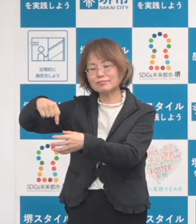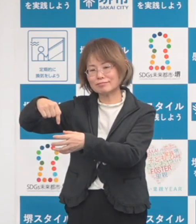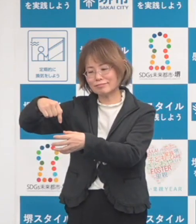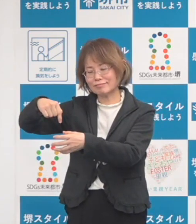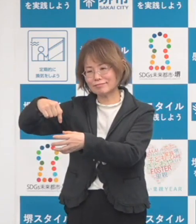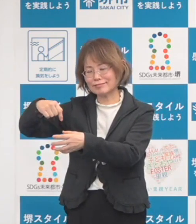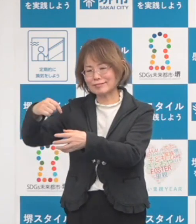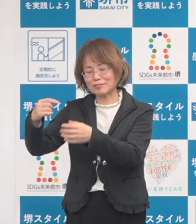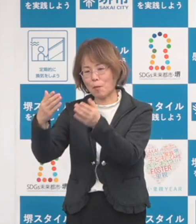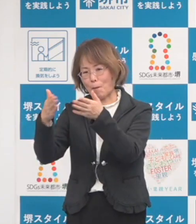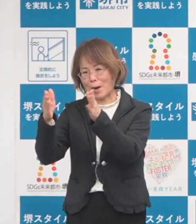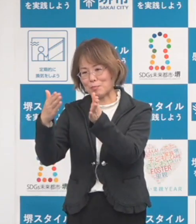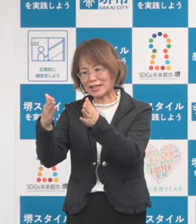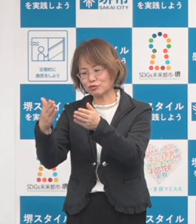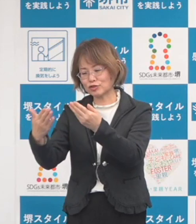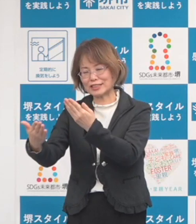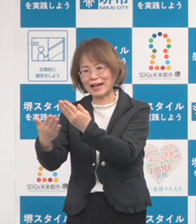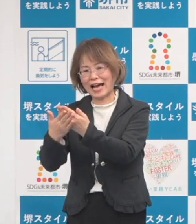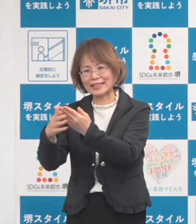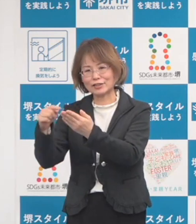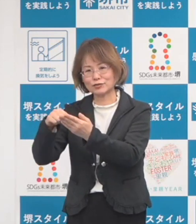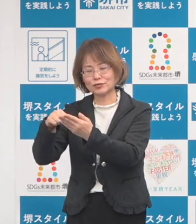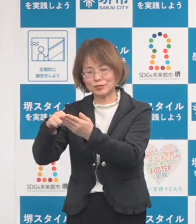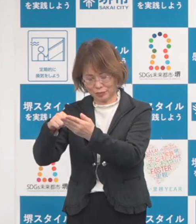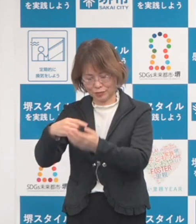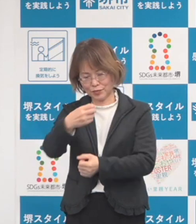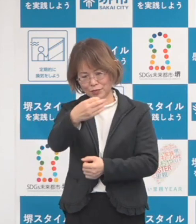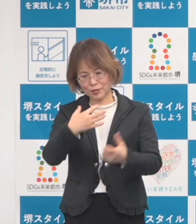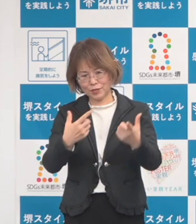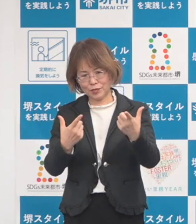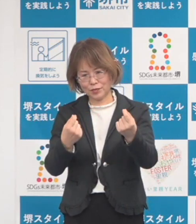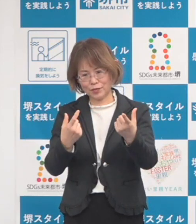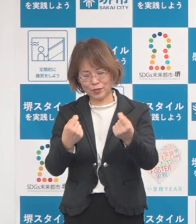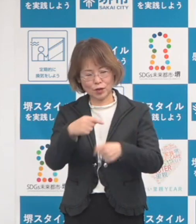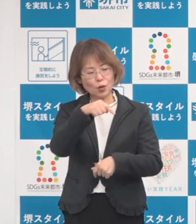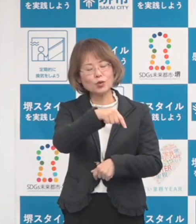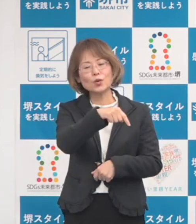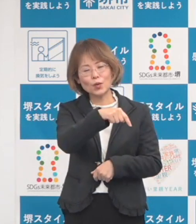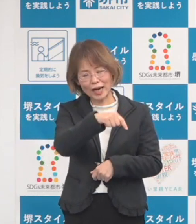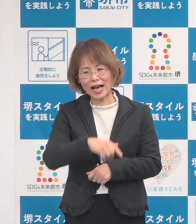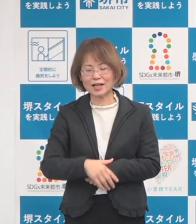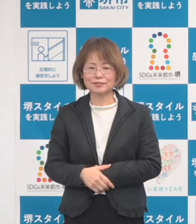って持っておりますが、おっしゃる通りですね、こういうところから多分